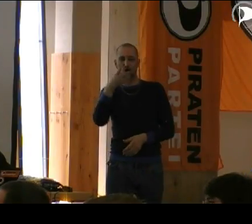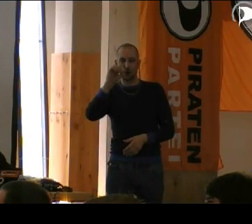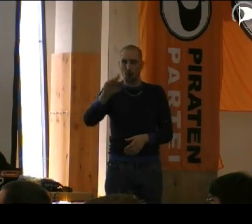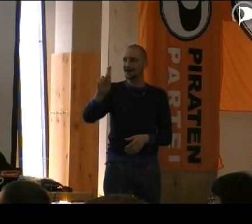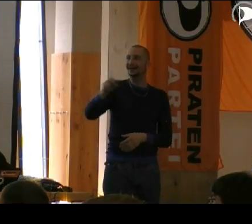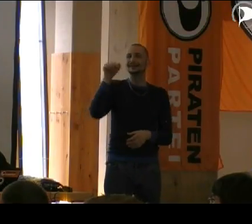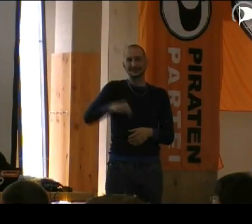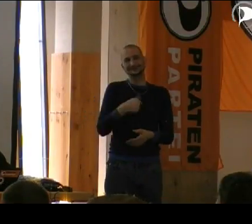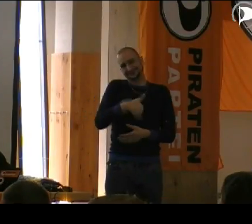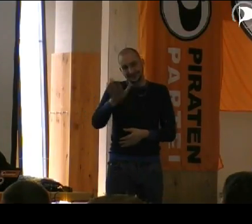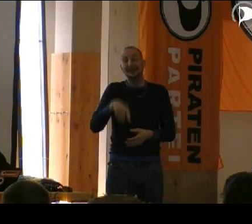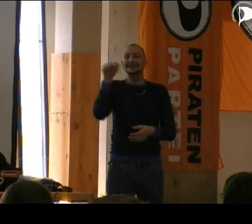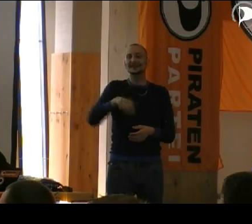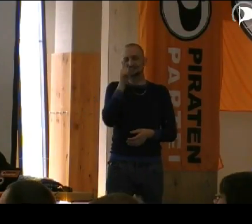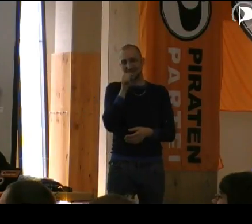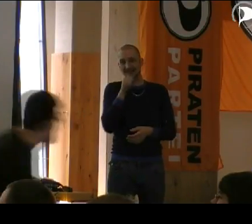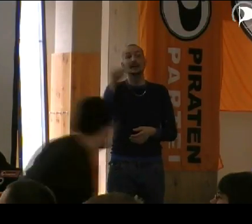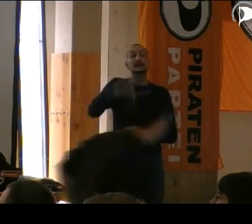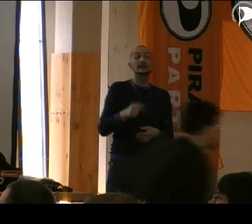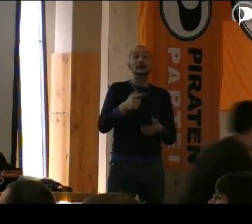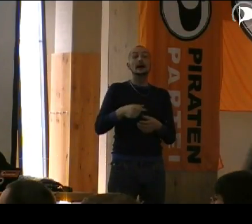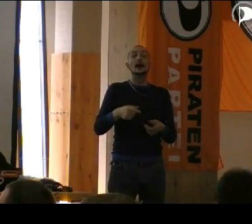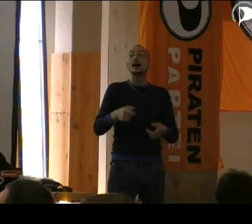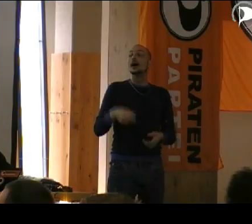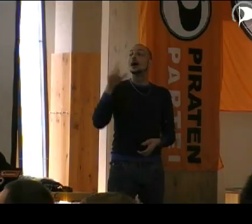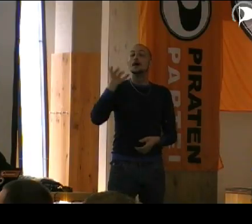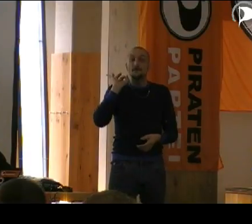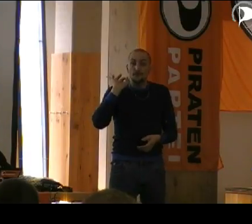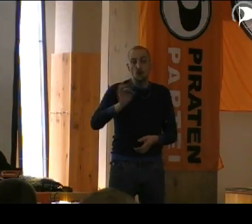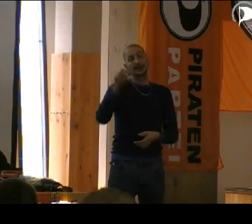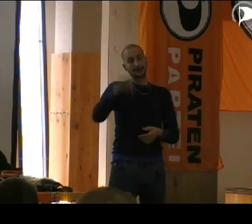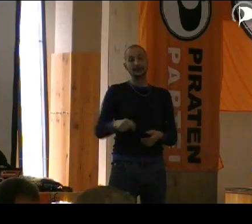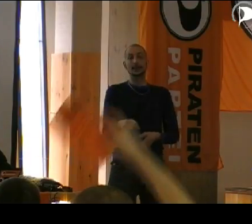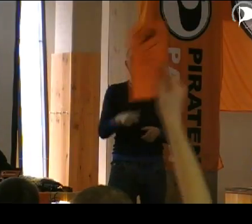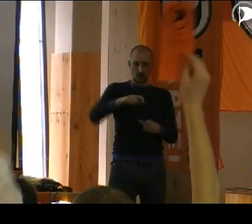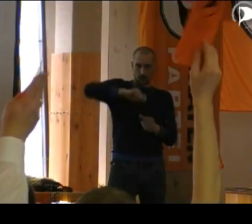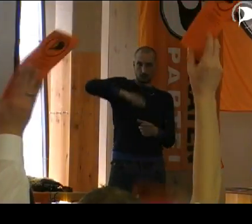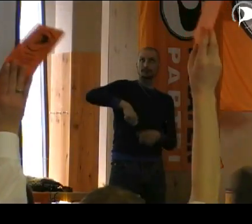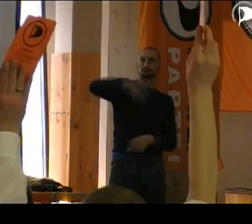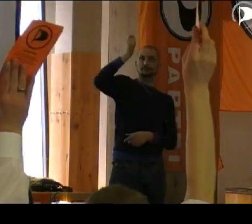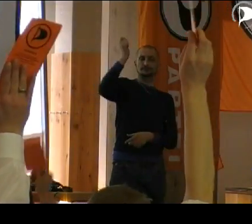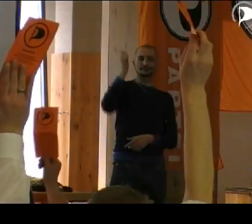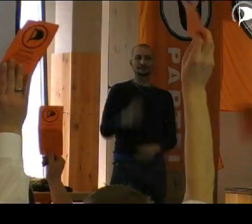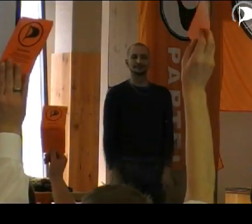also bitte antworten sie eine stimmkarte wenn ihr das bisherige gäste zugelassen werden